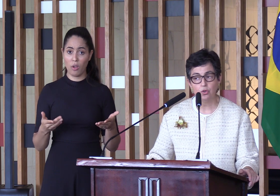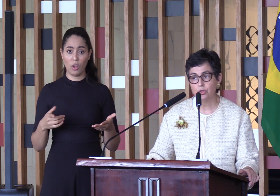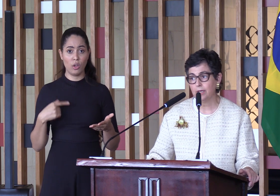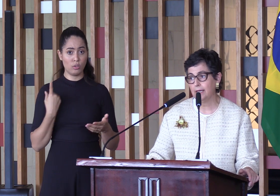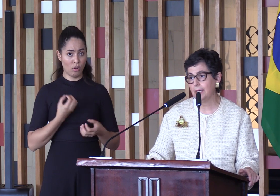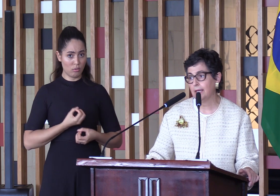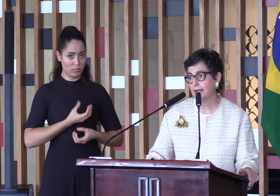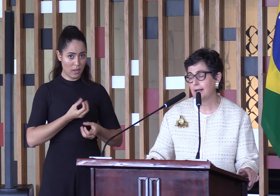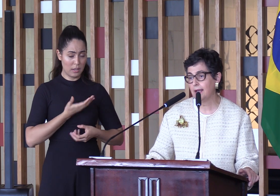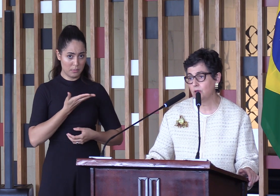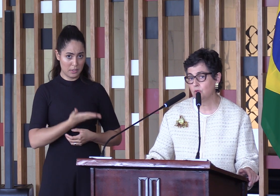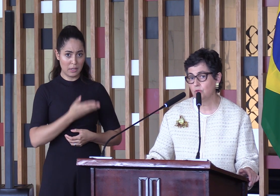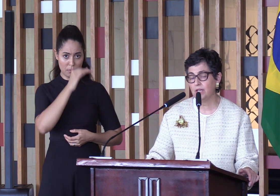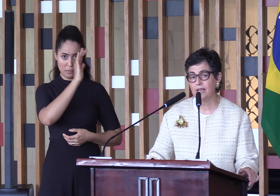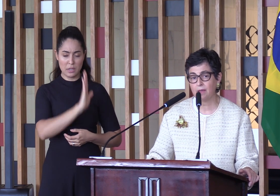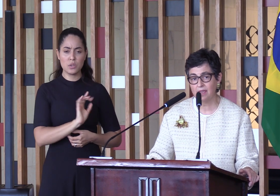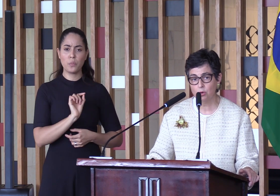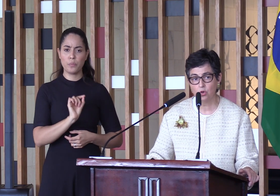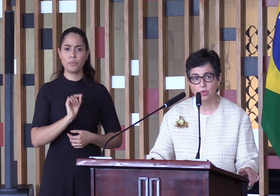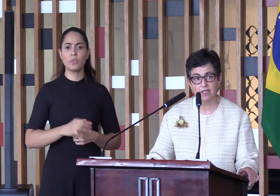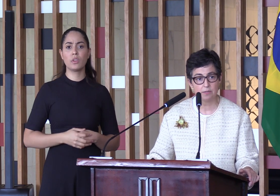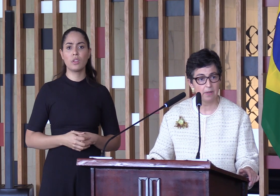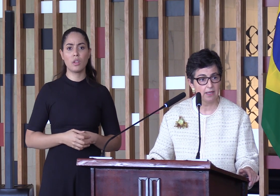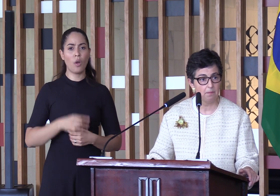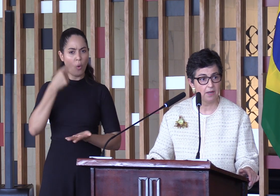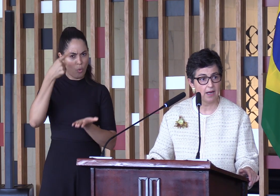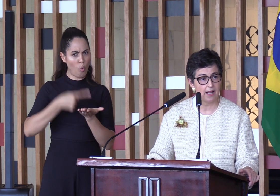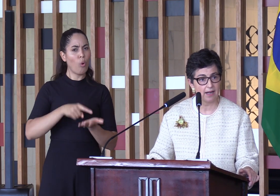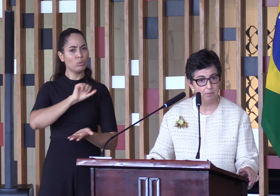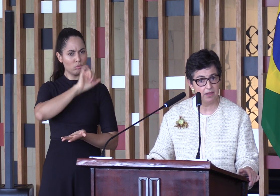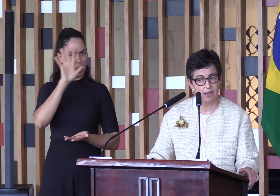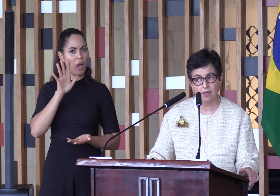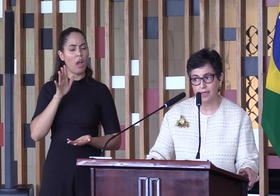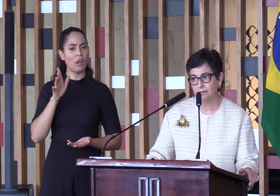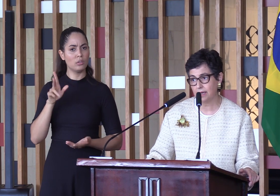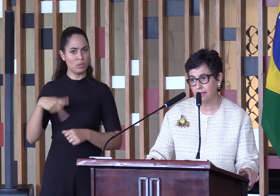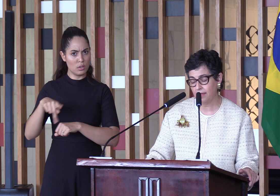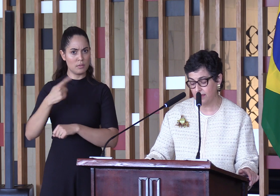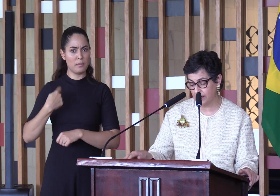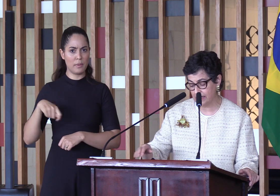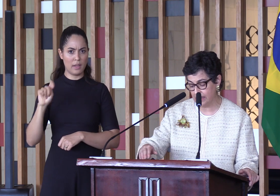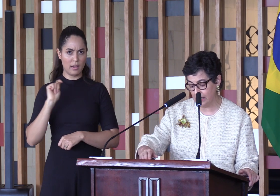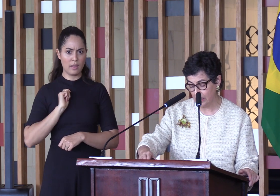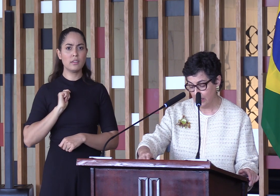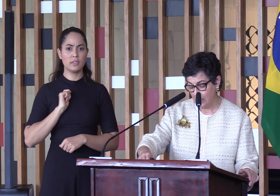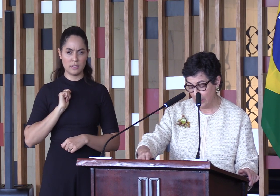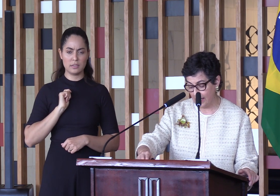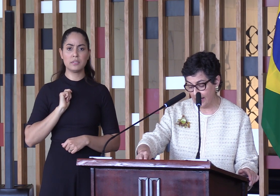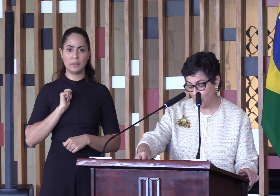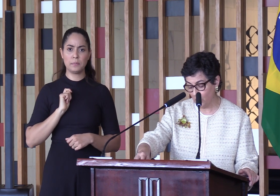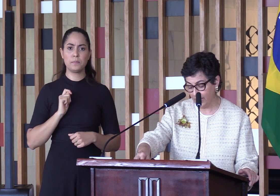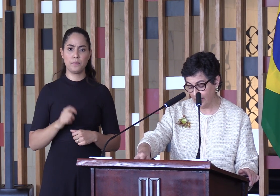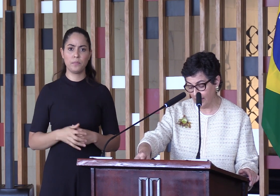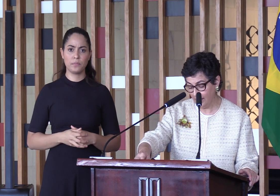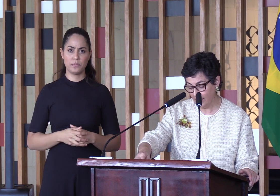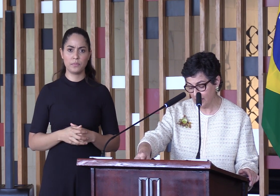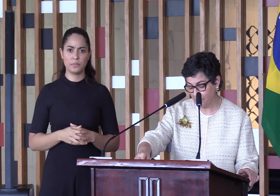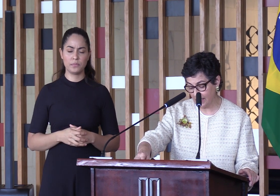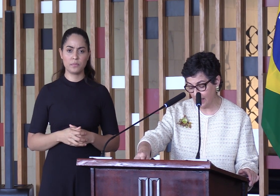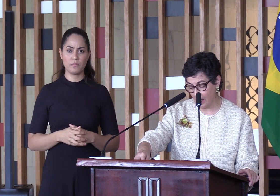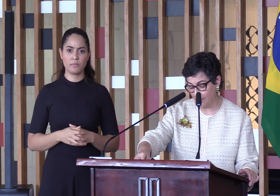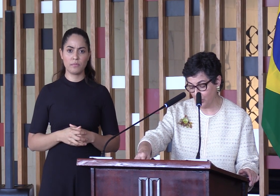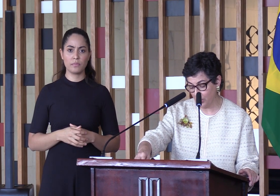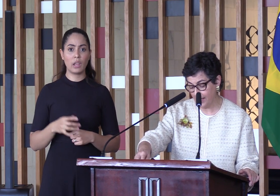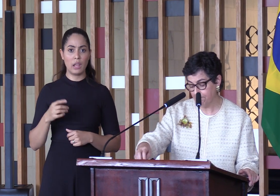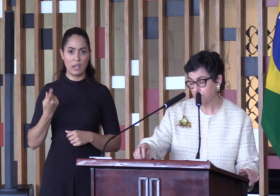apoio claro e inequívoco de España para a rápida entrada de Brasil na OCDE,